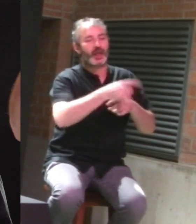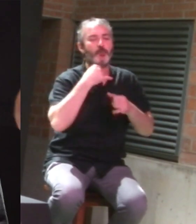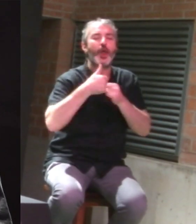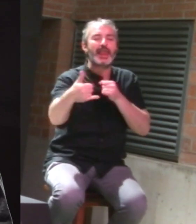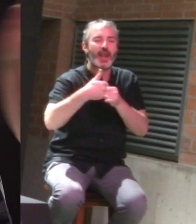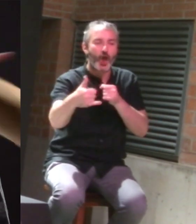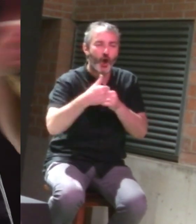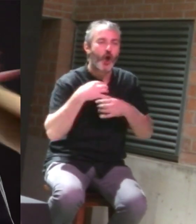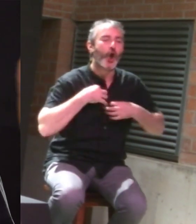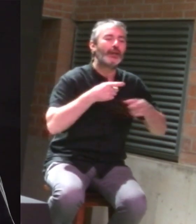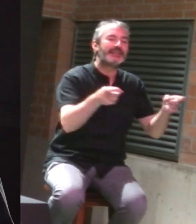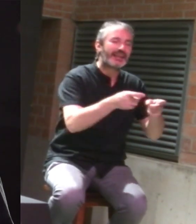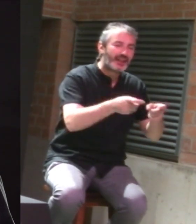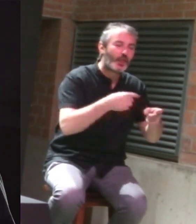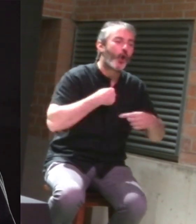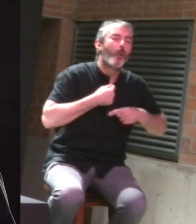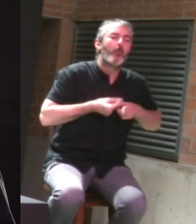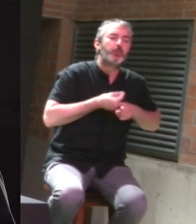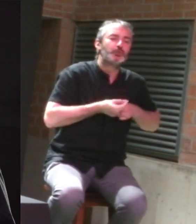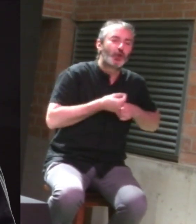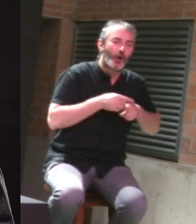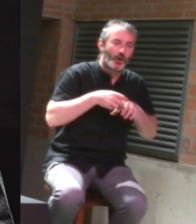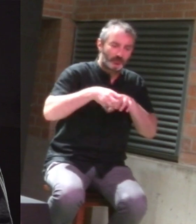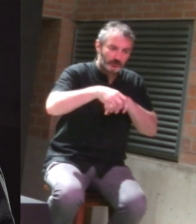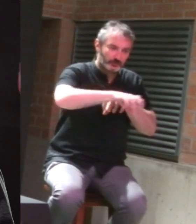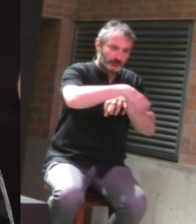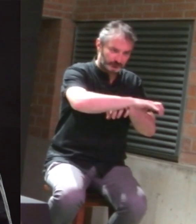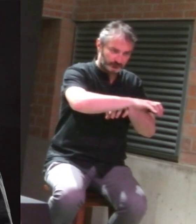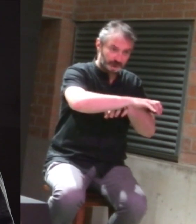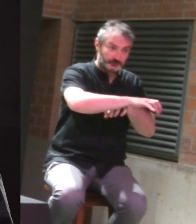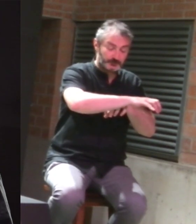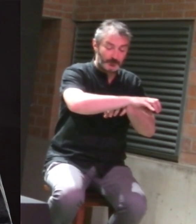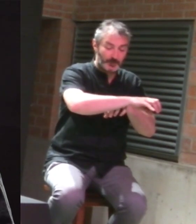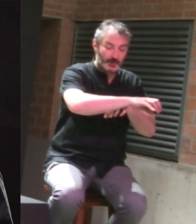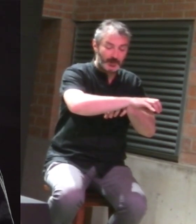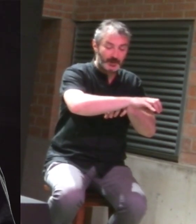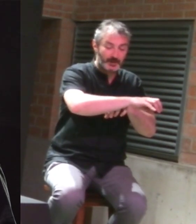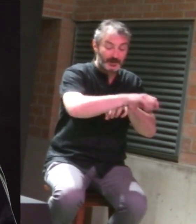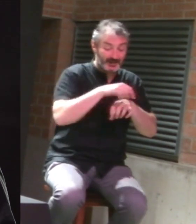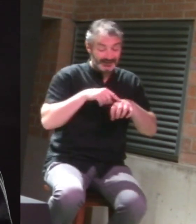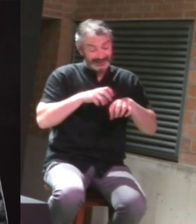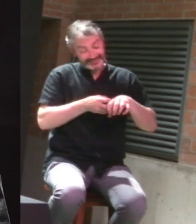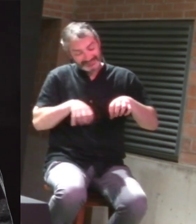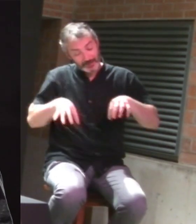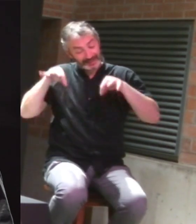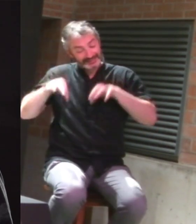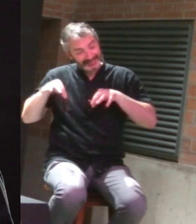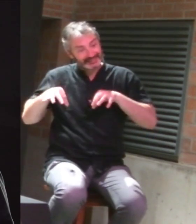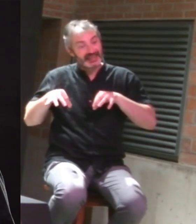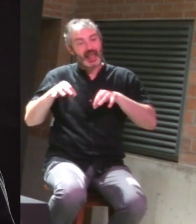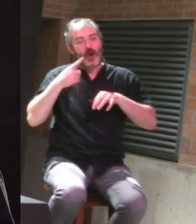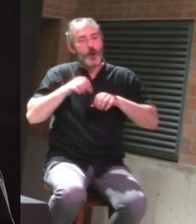tejidos, en los géneros de punto también, y menos, bastante menos, en la rama del agua, o sea, tintes